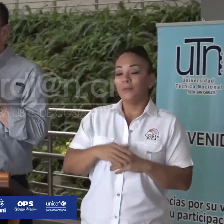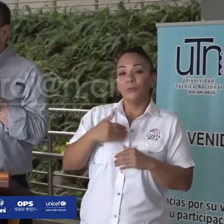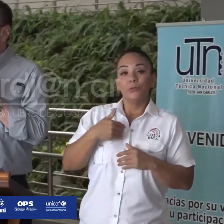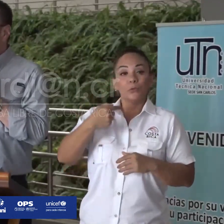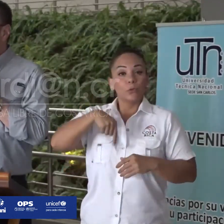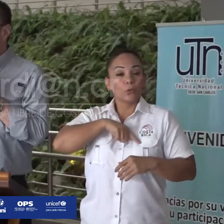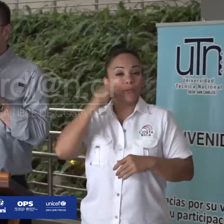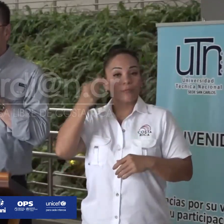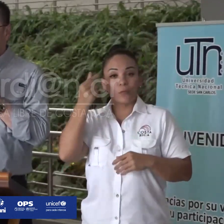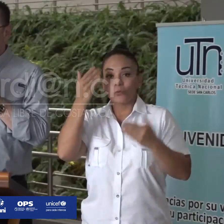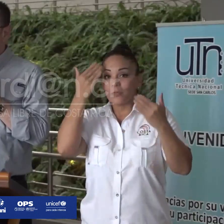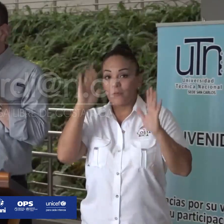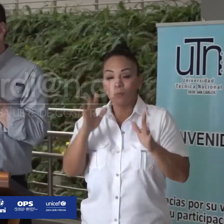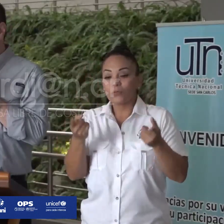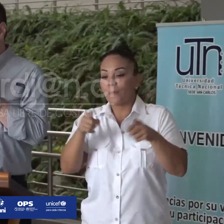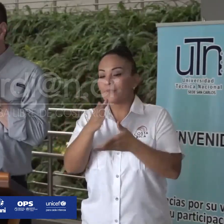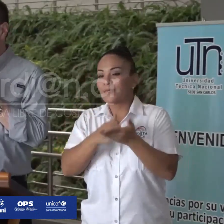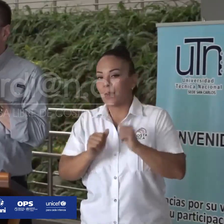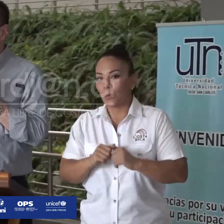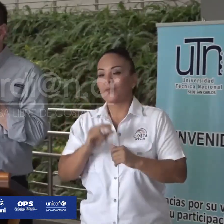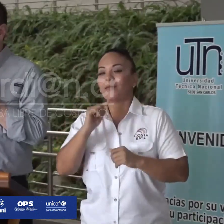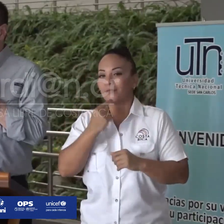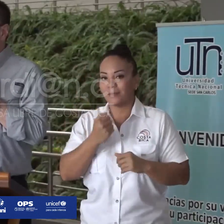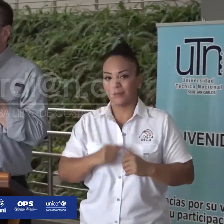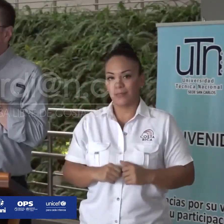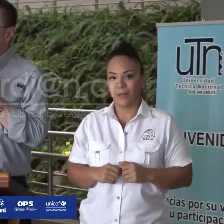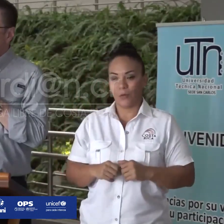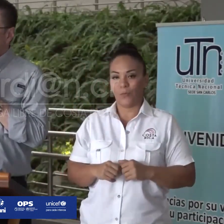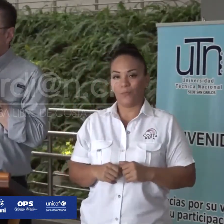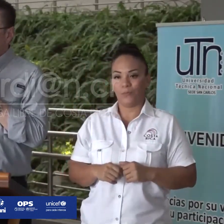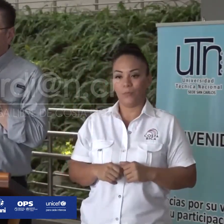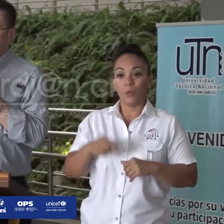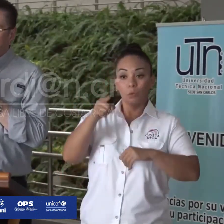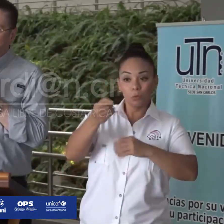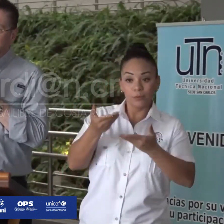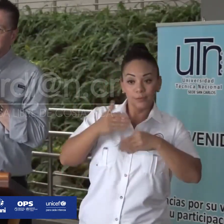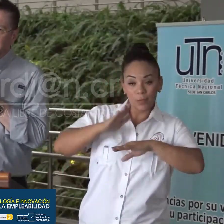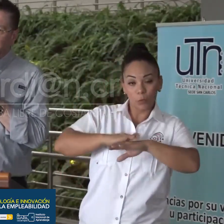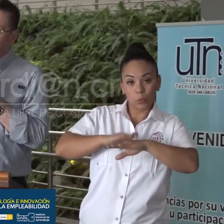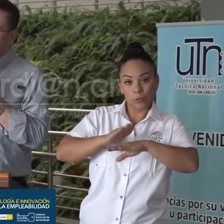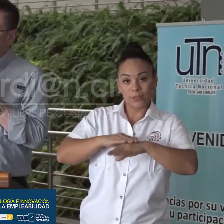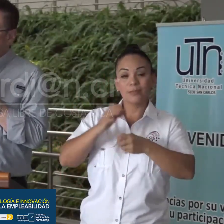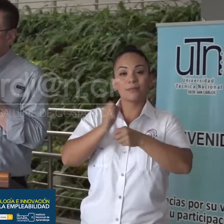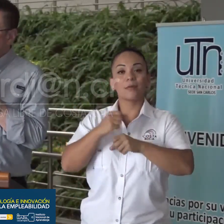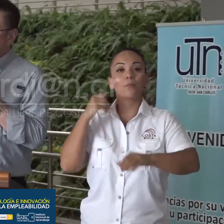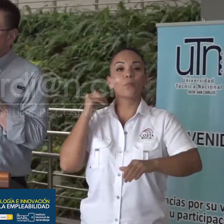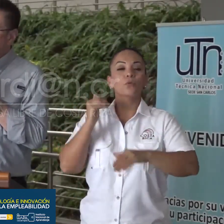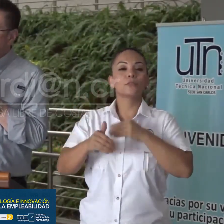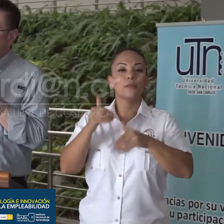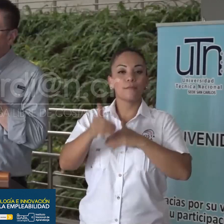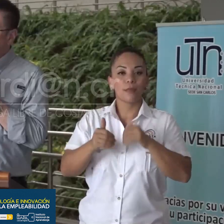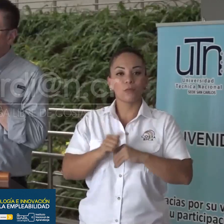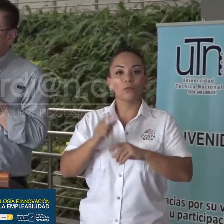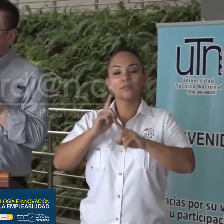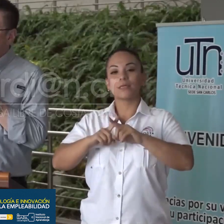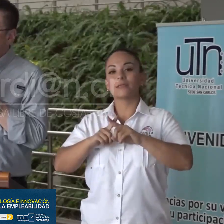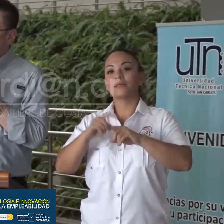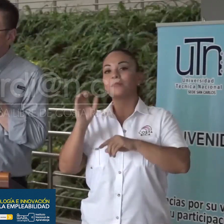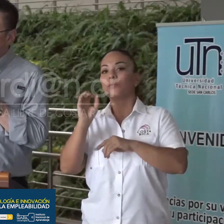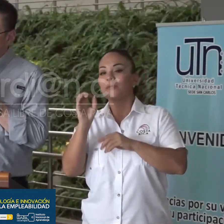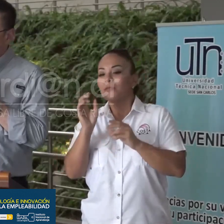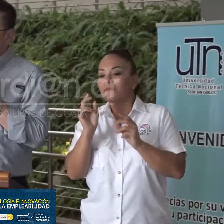Estado que aquí iba a pasar algo tan serio, usted nos autoriza a hacer procedimientos